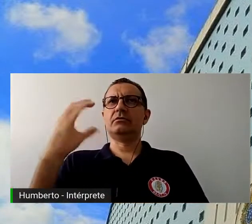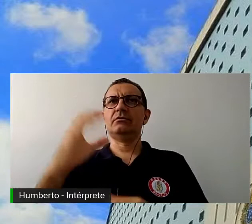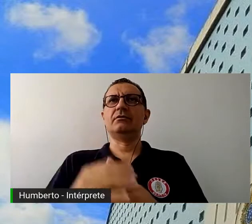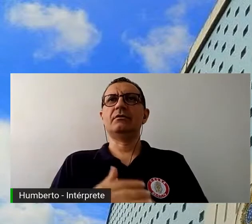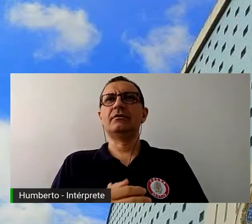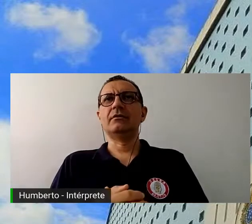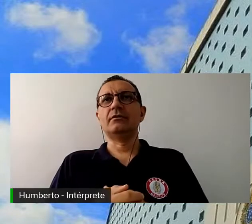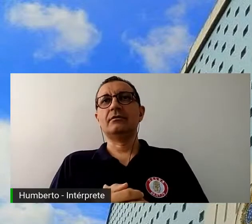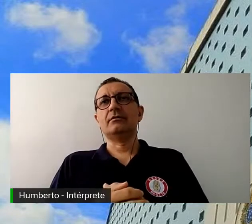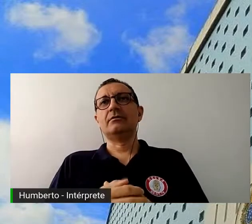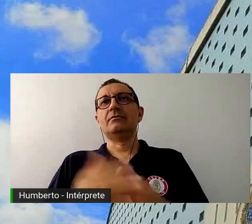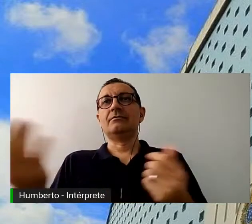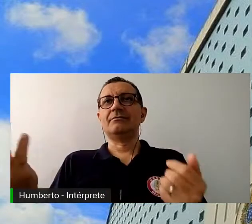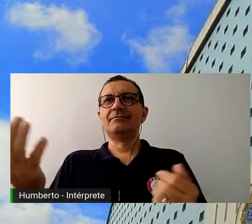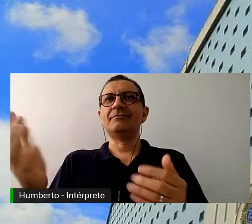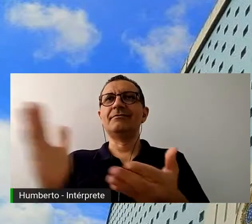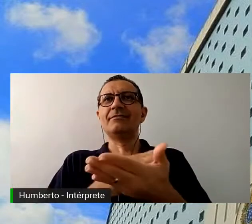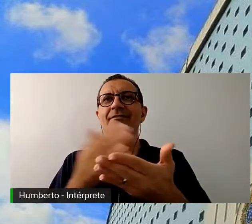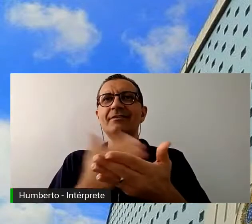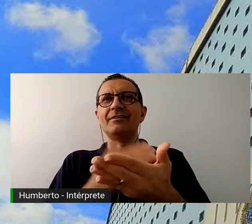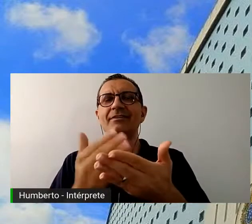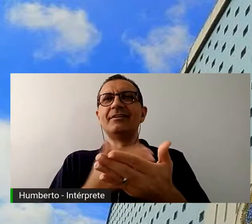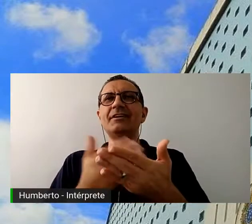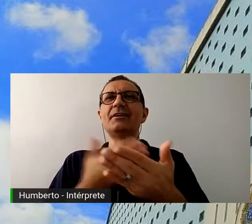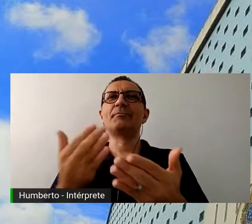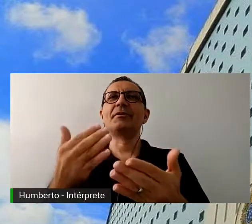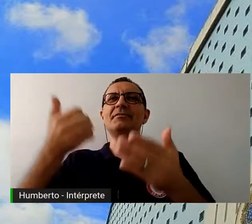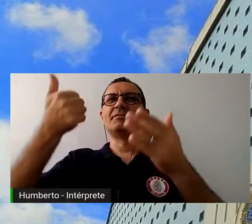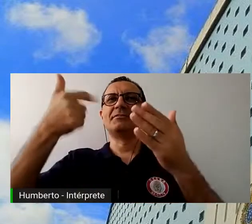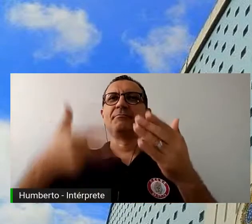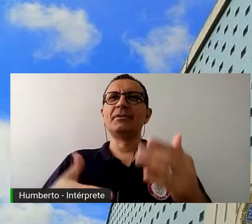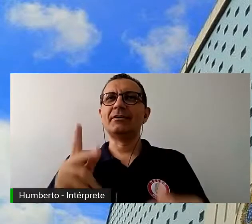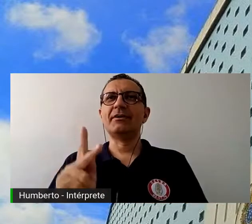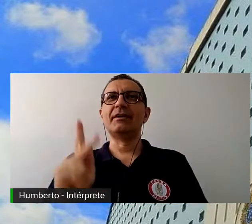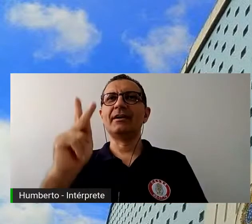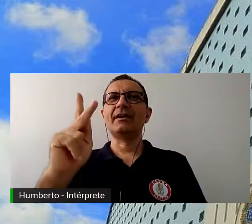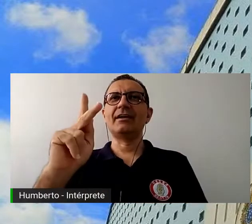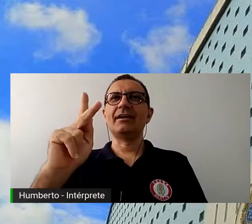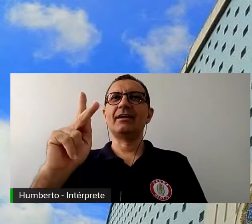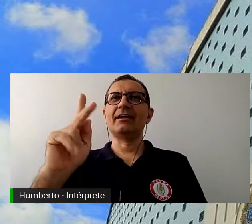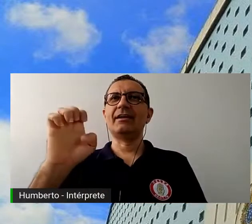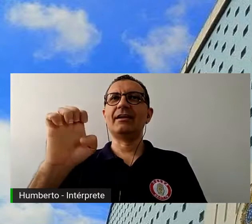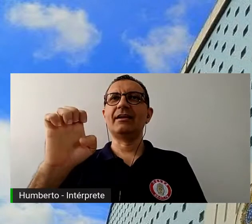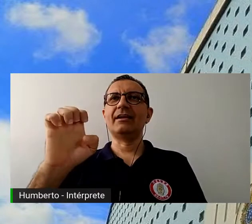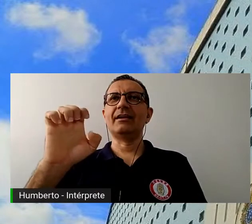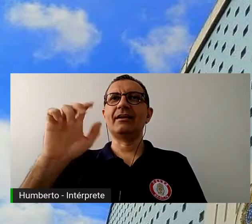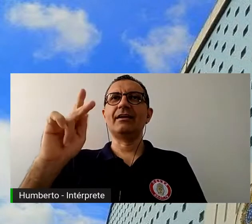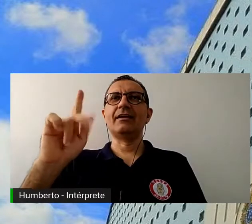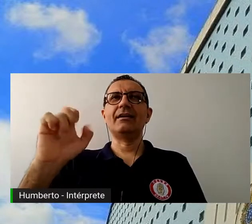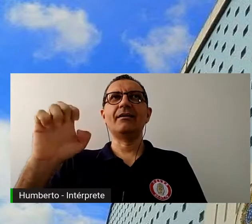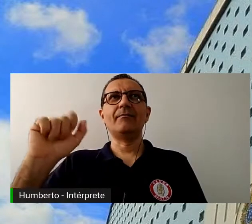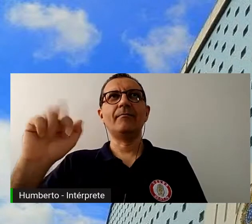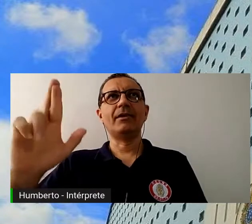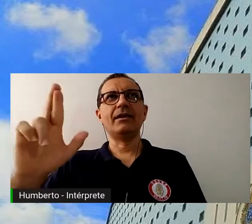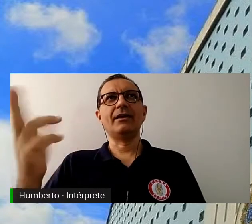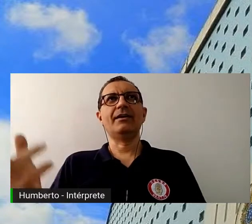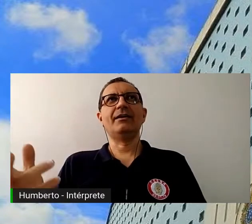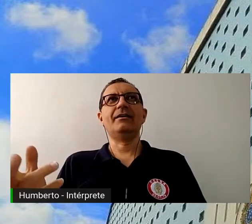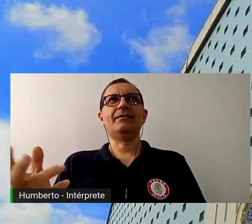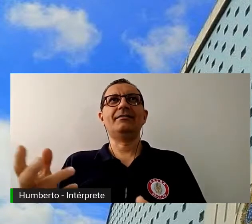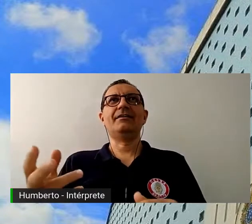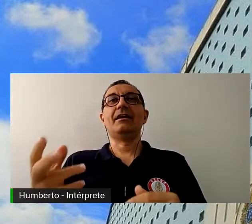é maravilhoso sobre o Kepler, recomendo, que é maravilhoso, Gleiser 2006, Harmonia do Mundo se